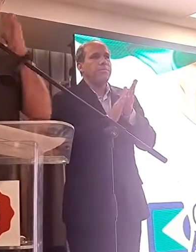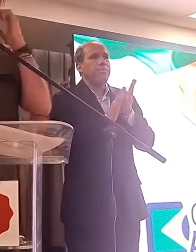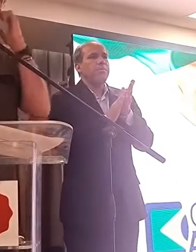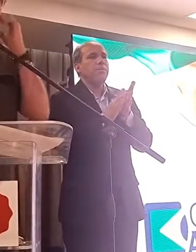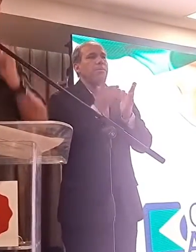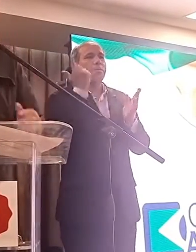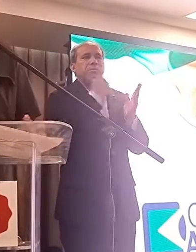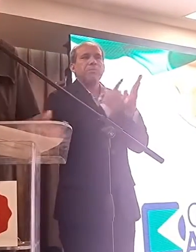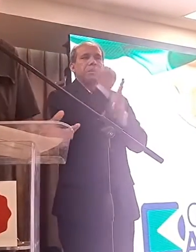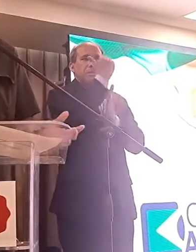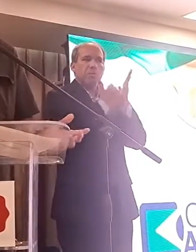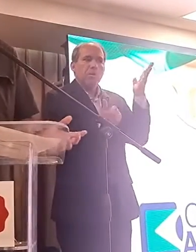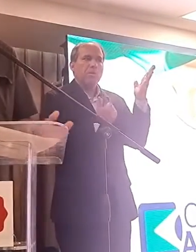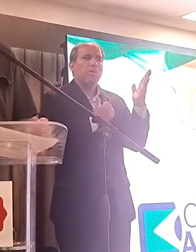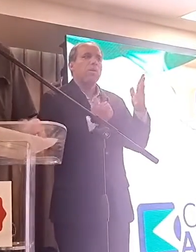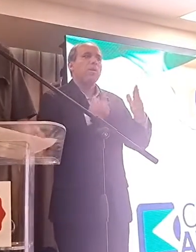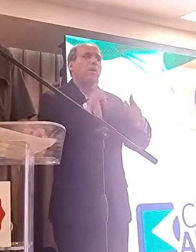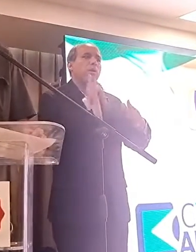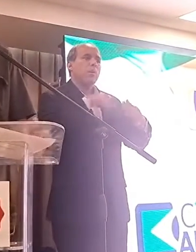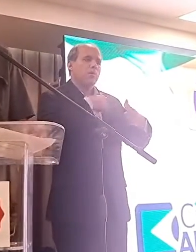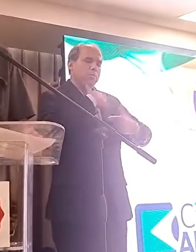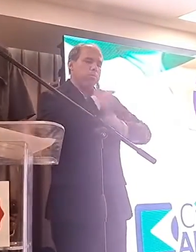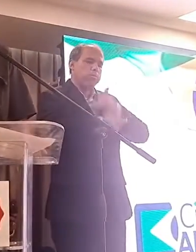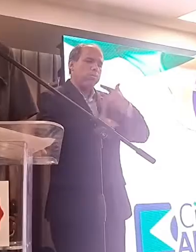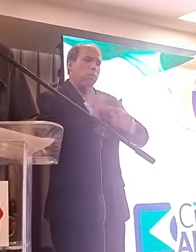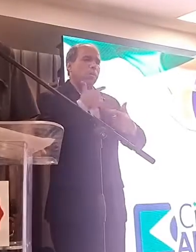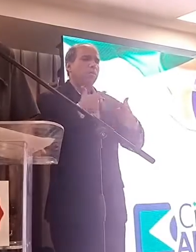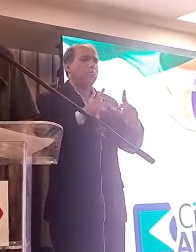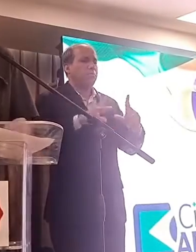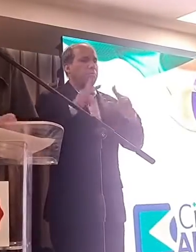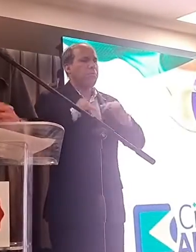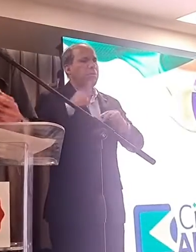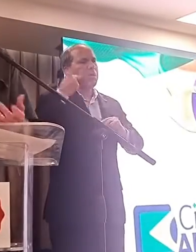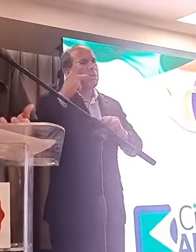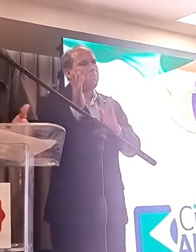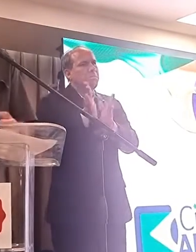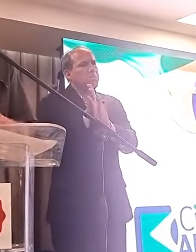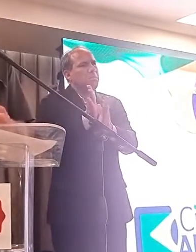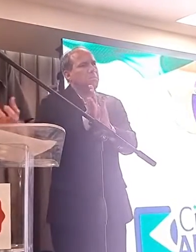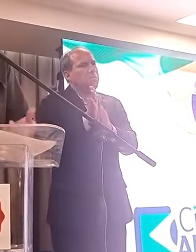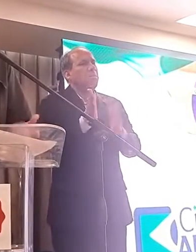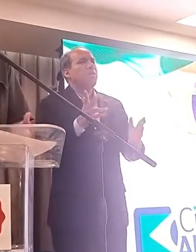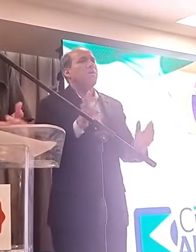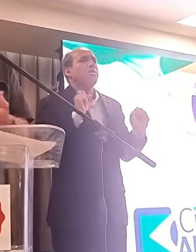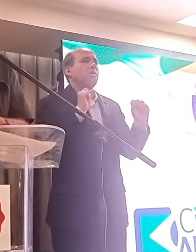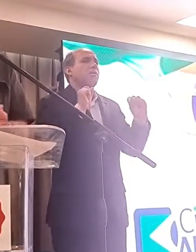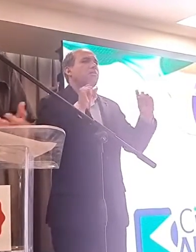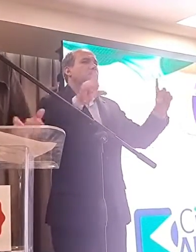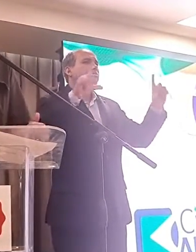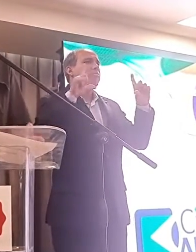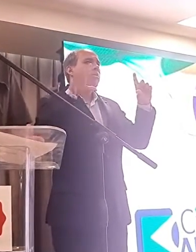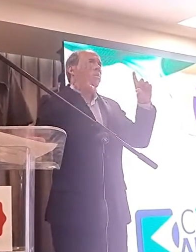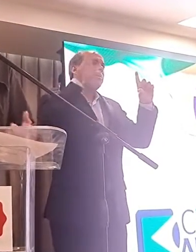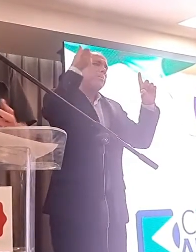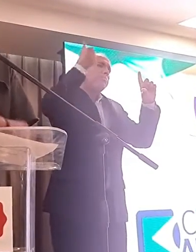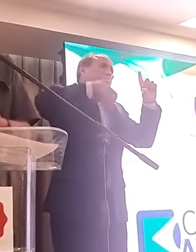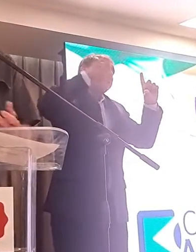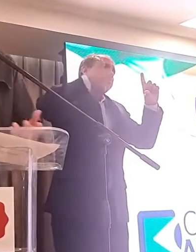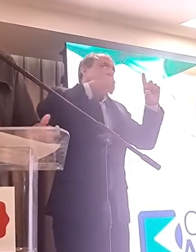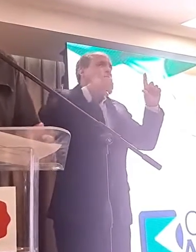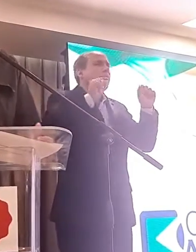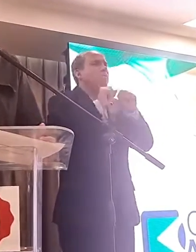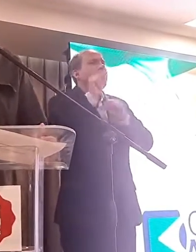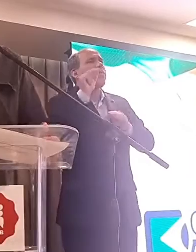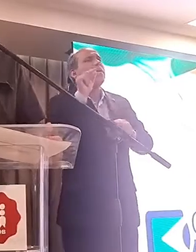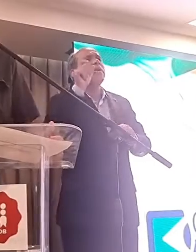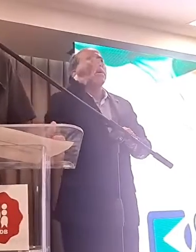é um trabalho, com toda certeza, meritório, para poder falar nas televisões o que ela faz lá. Quem é